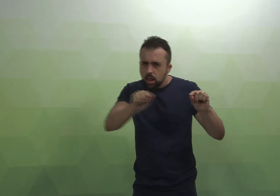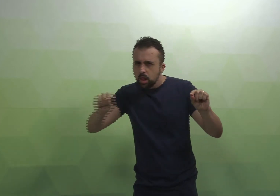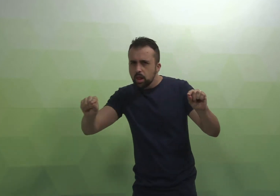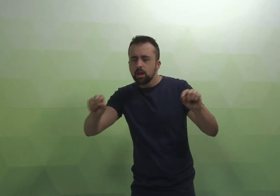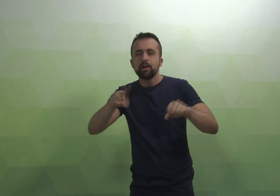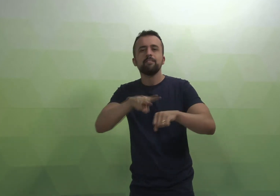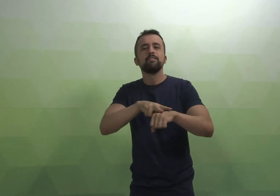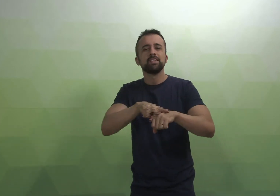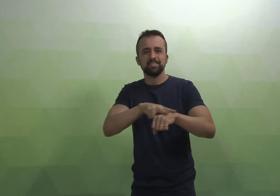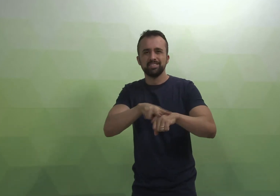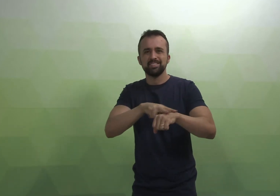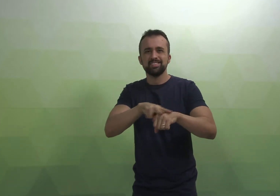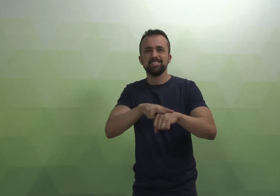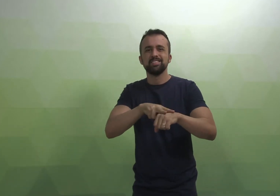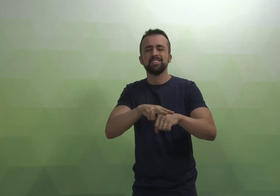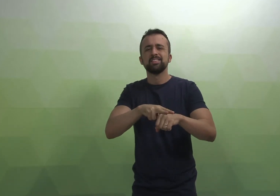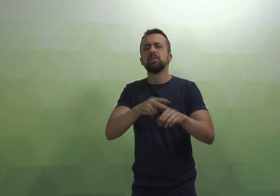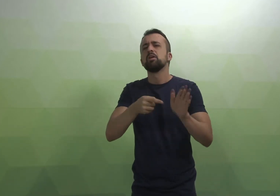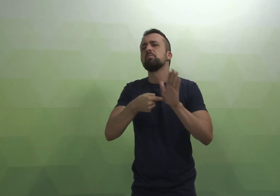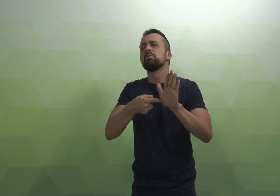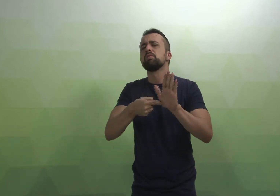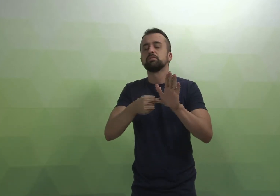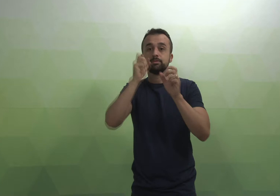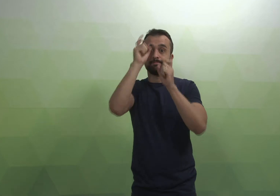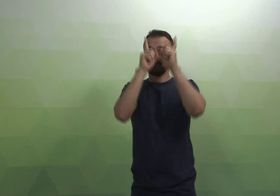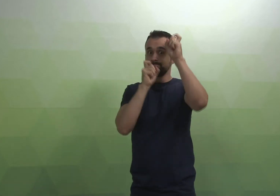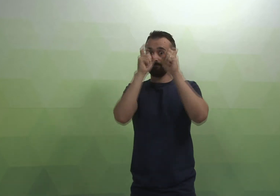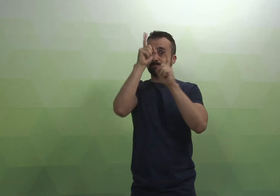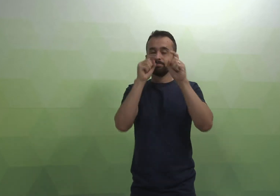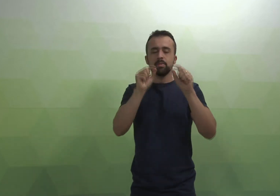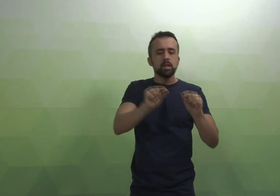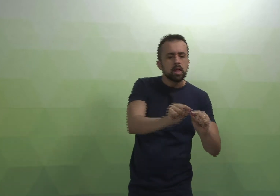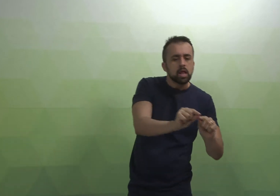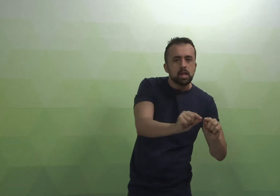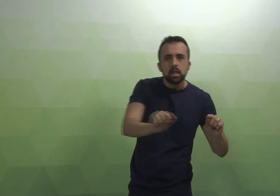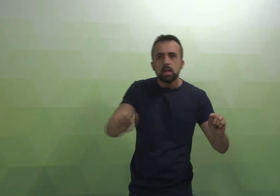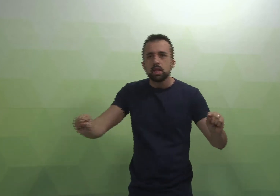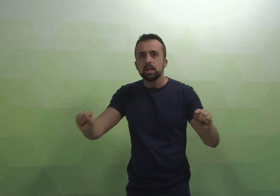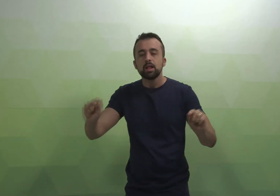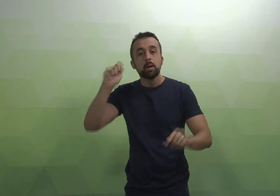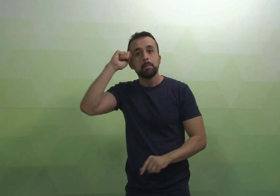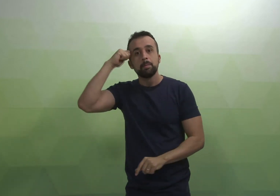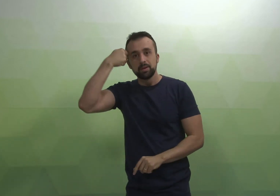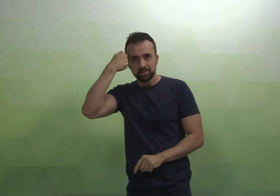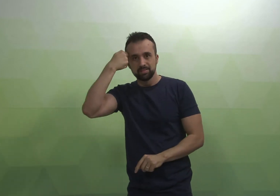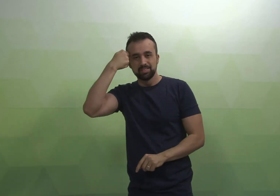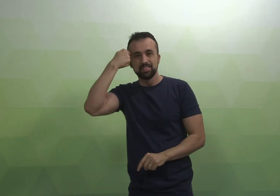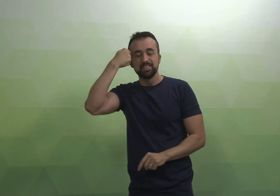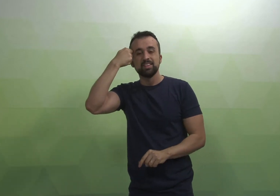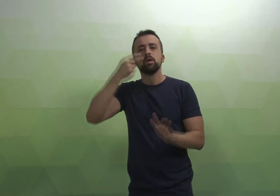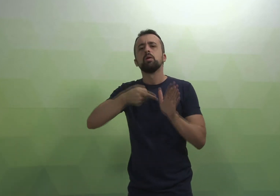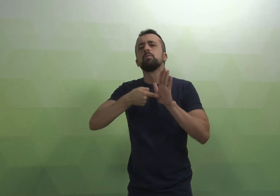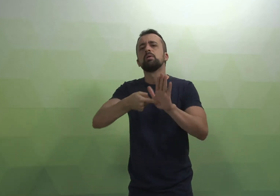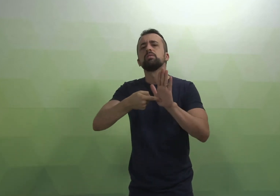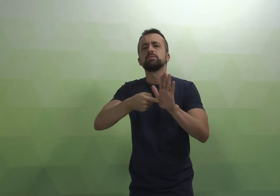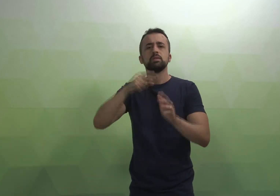Atenção! A linha verde indica a expressão facial e a linha preta